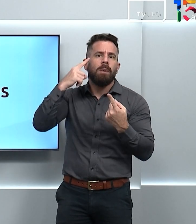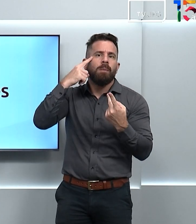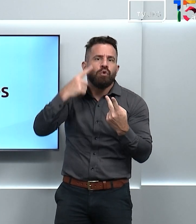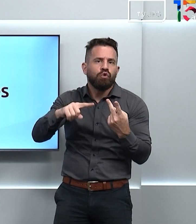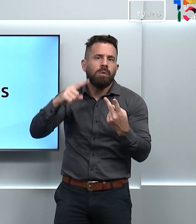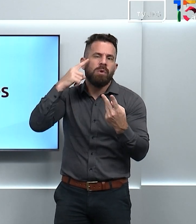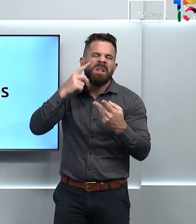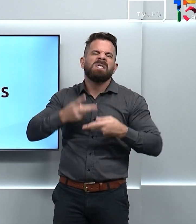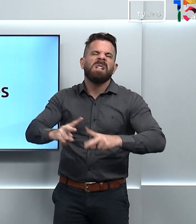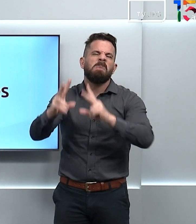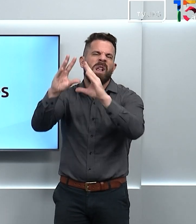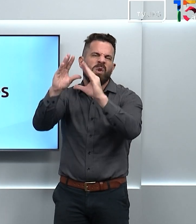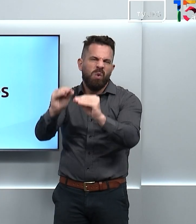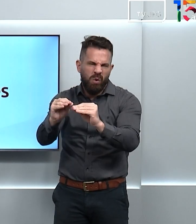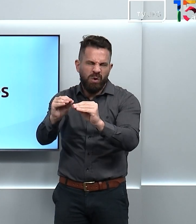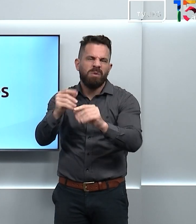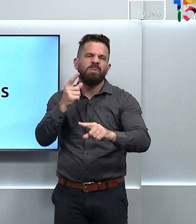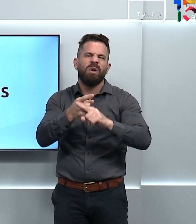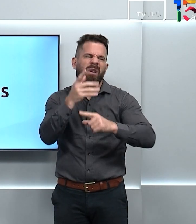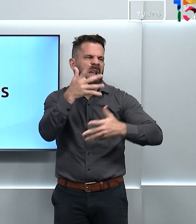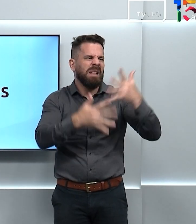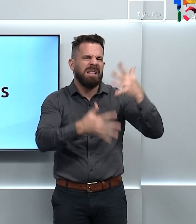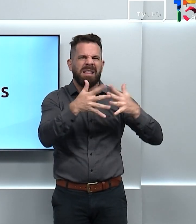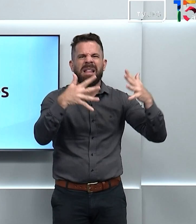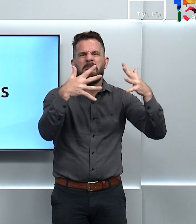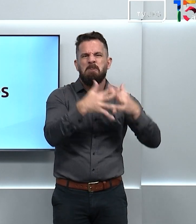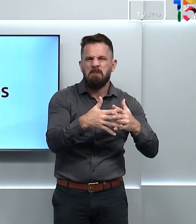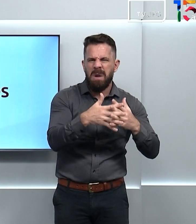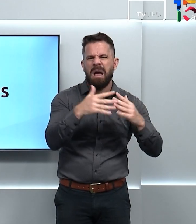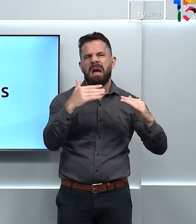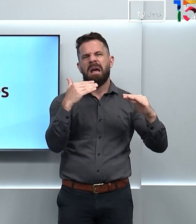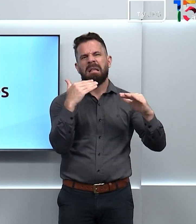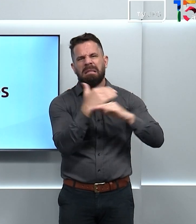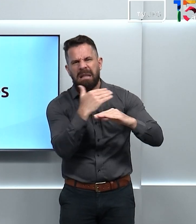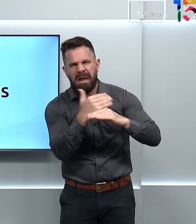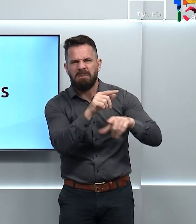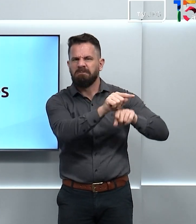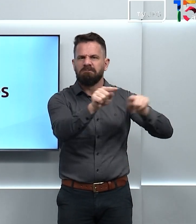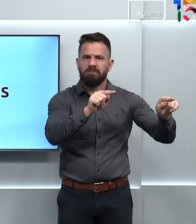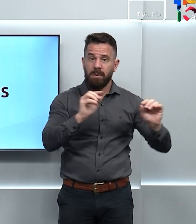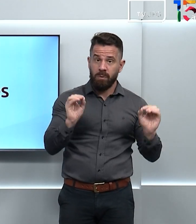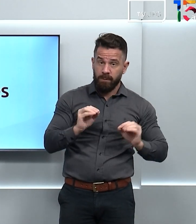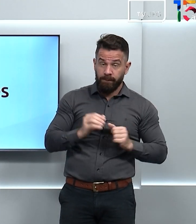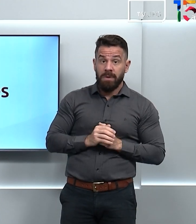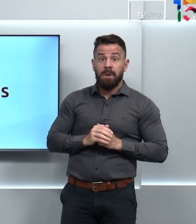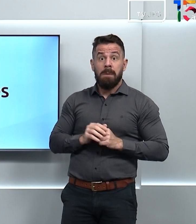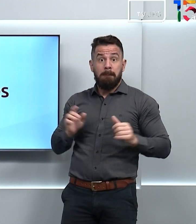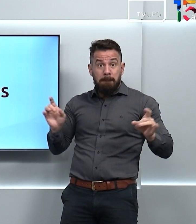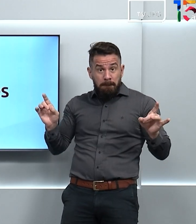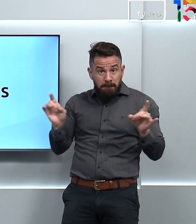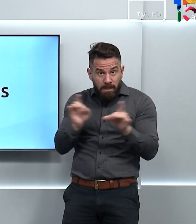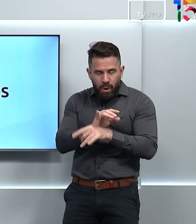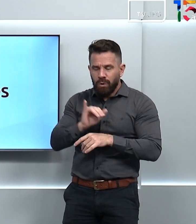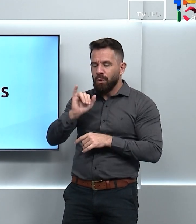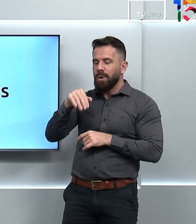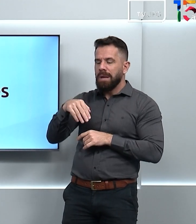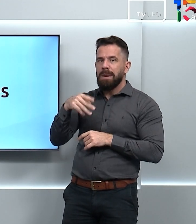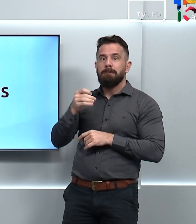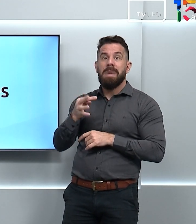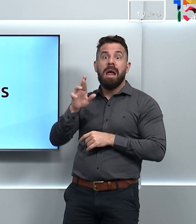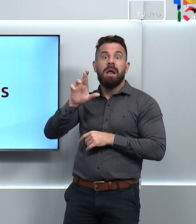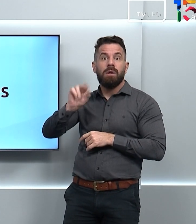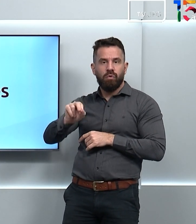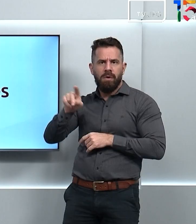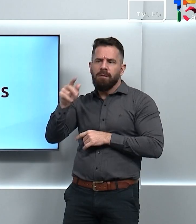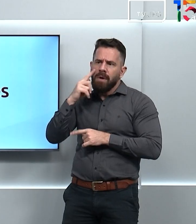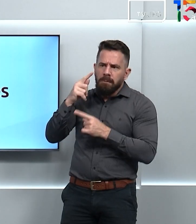período noturno, para evitar transtornos no trânsito. E depois da instalação, o Inmetro vai realizar a perícia e aferição para ver se os radares